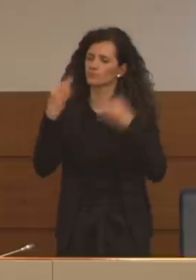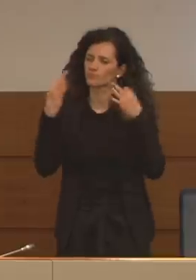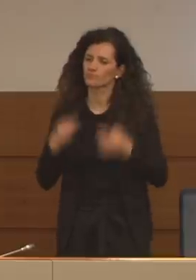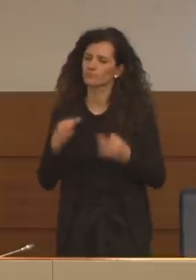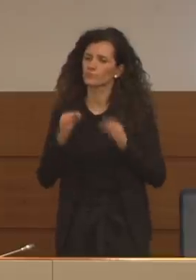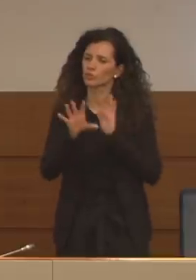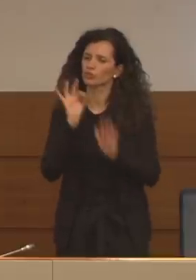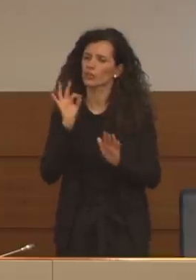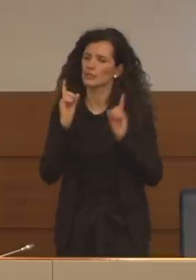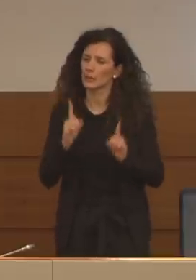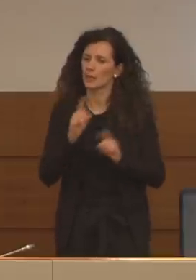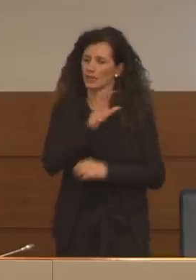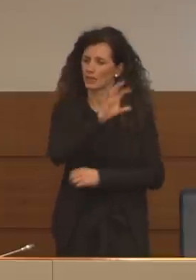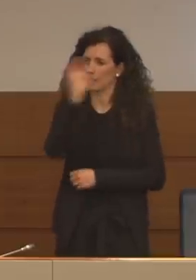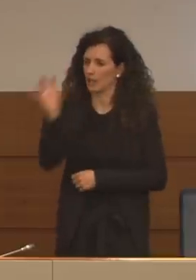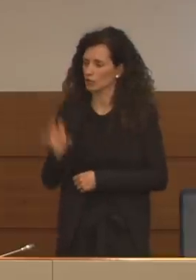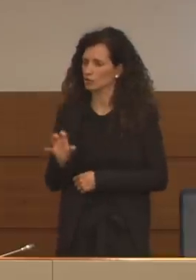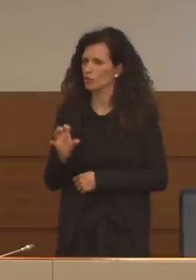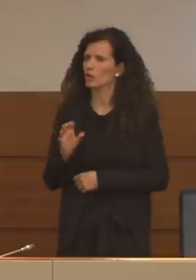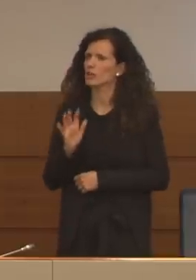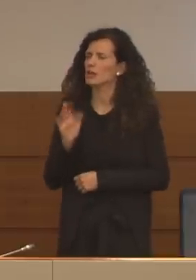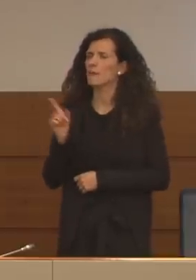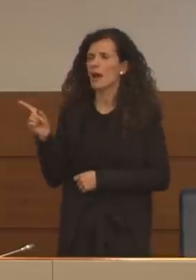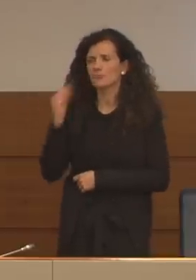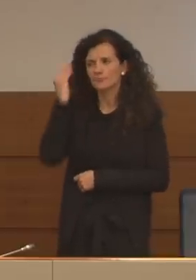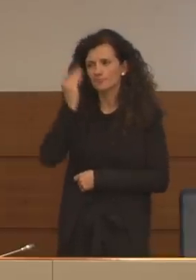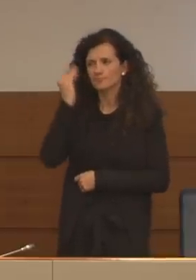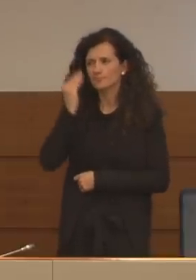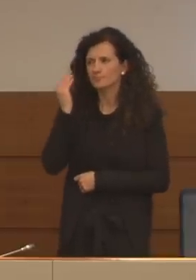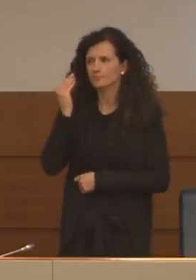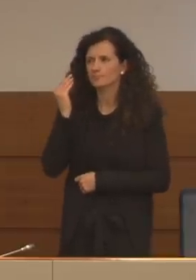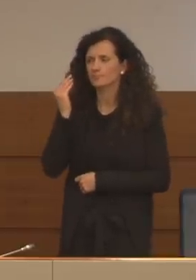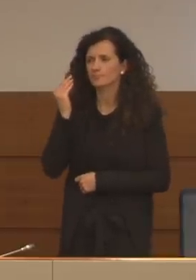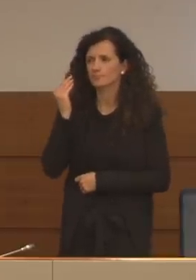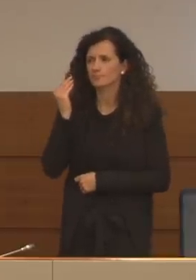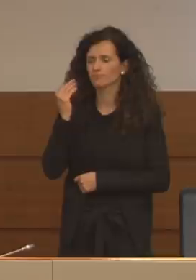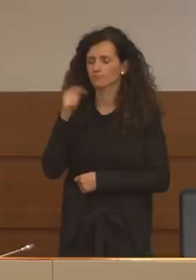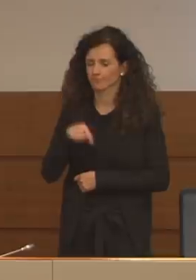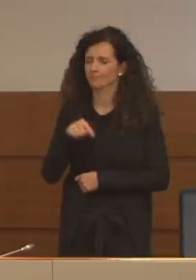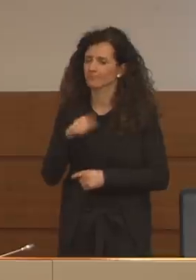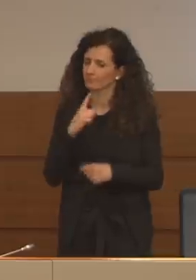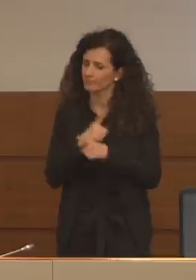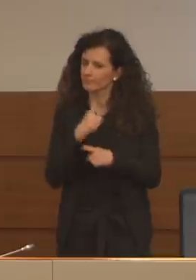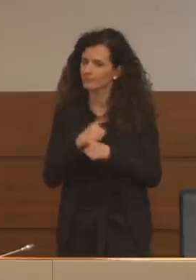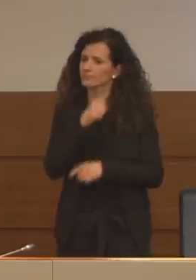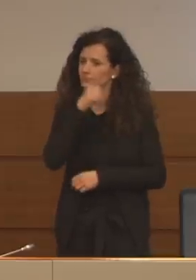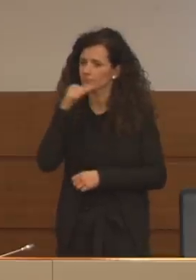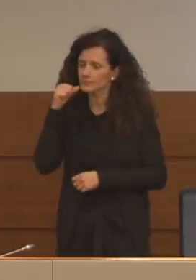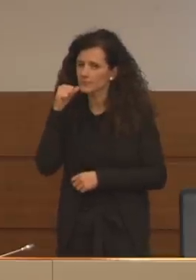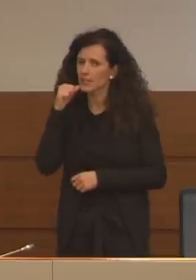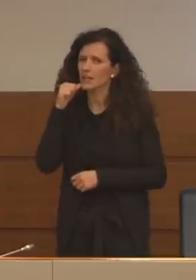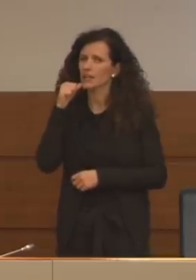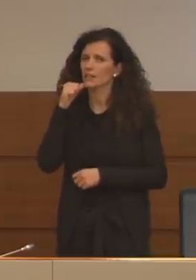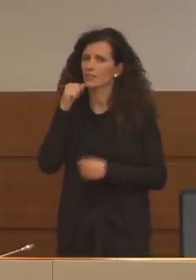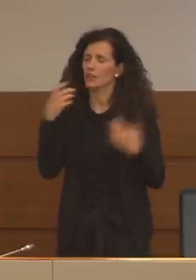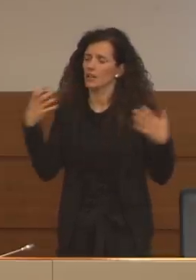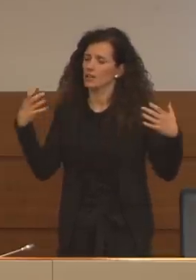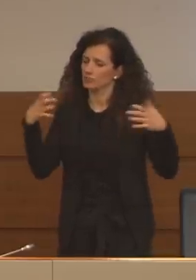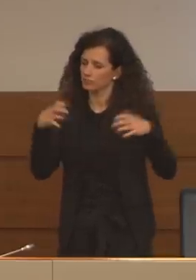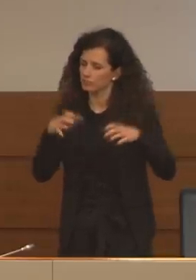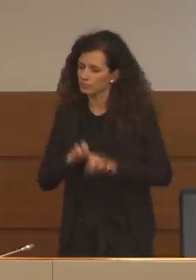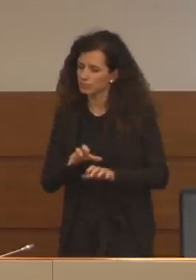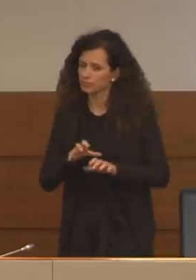ma secondo lei sarebbe opportuna in questo momento una eventuale drastica riduzione del